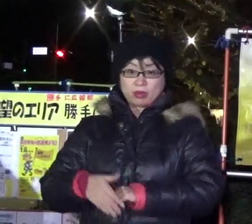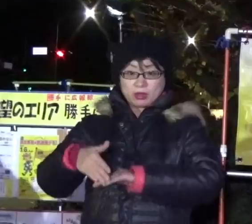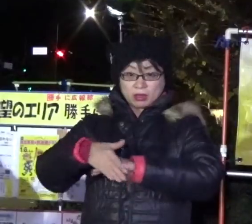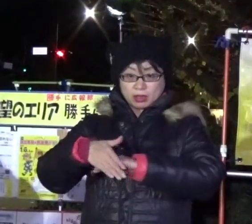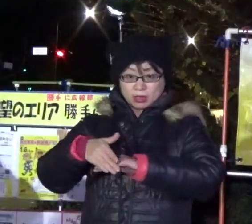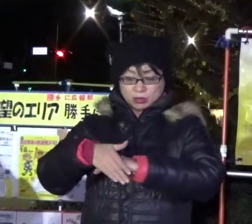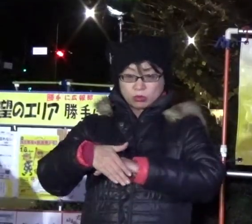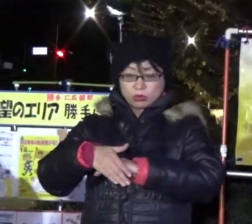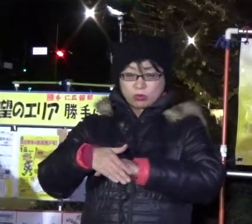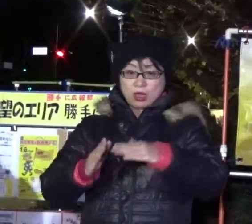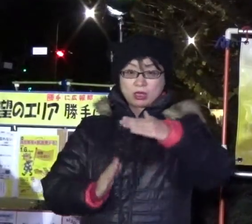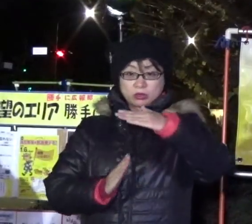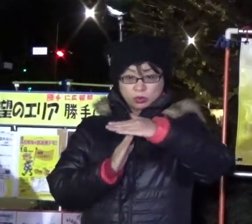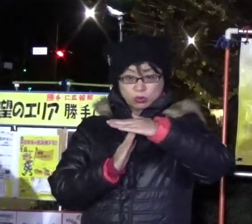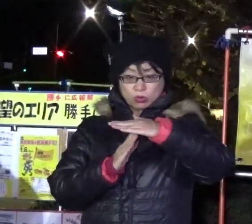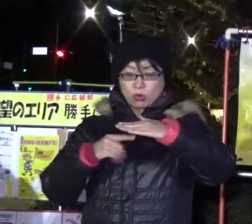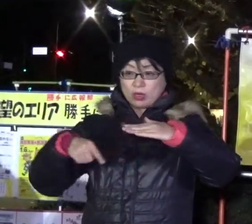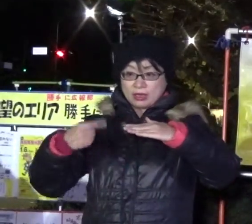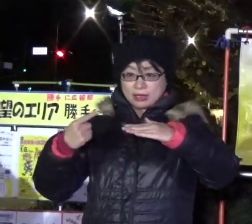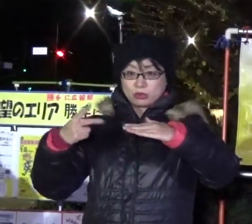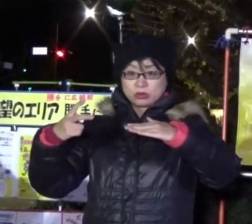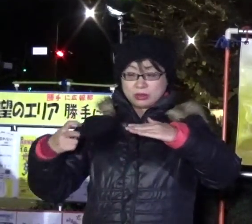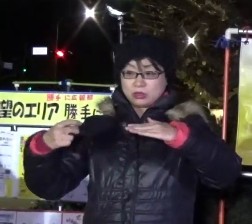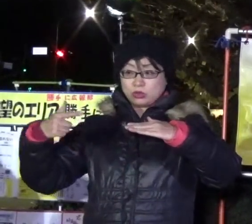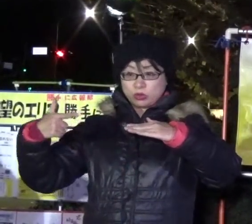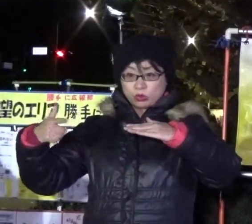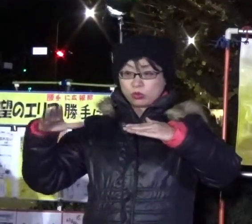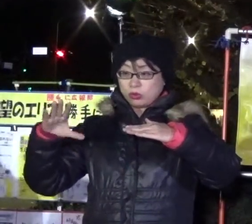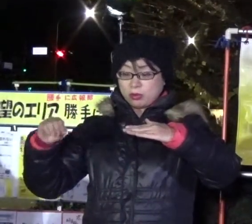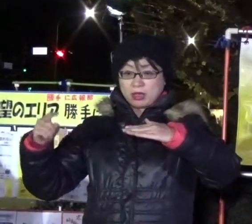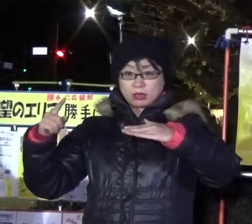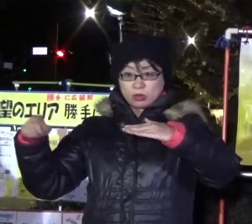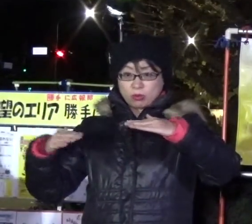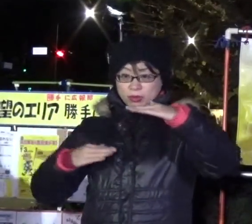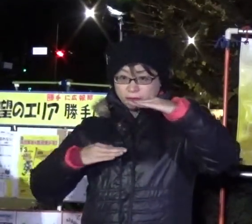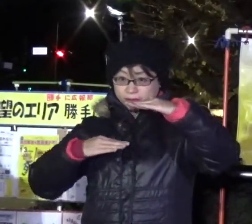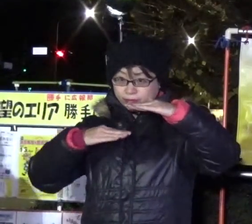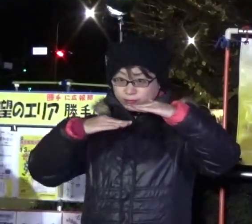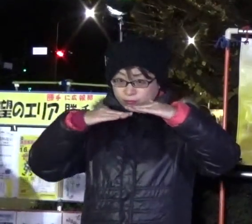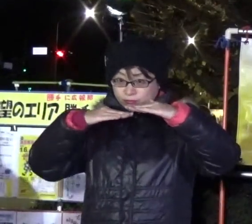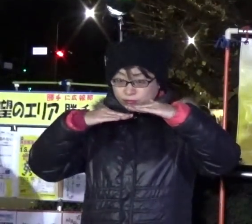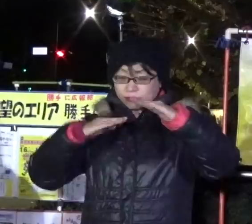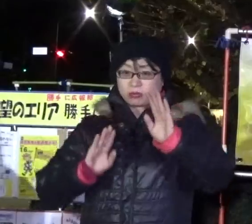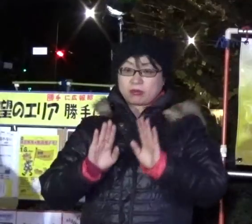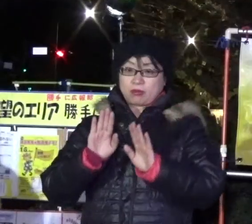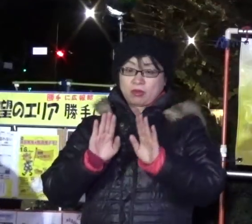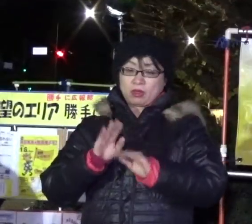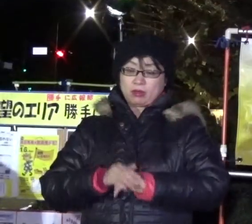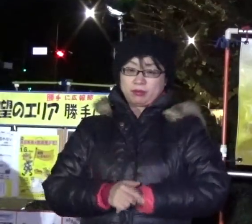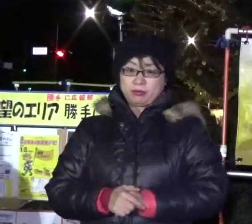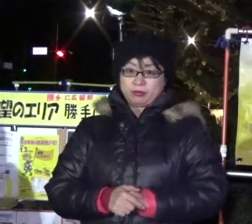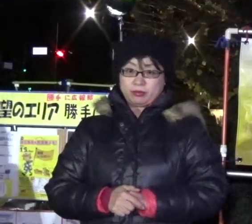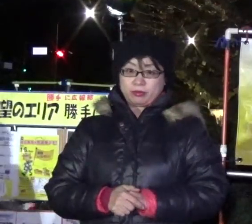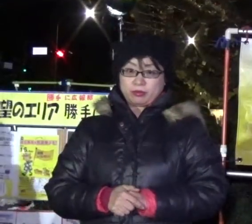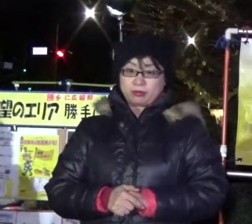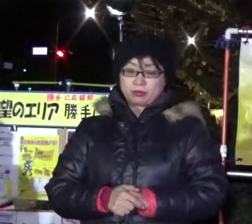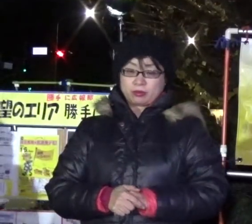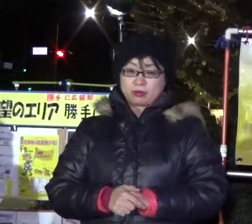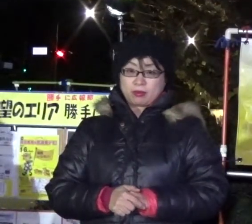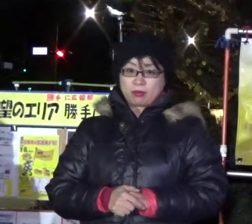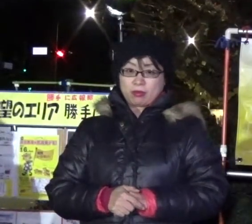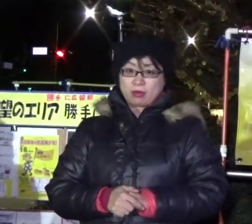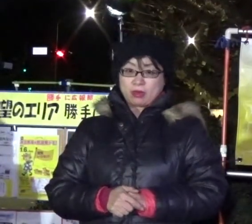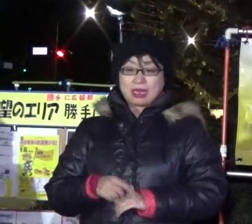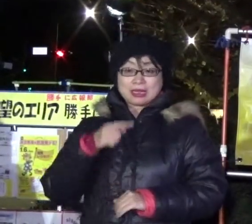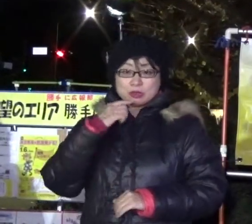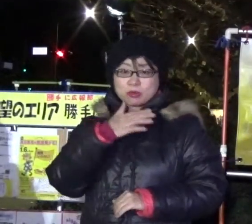留容量上限126万トンまで刻一刻と迫ってます。で、私が怖いのは、この前時間切れになって海